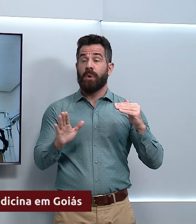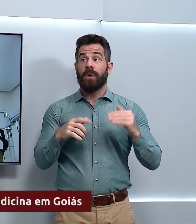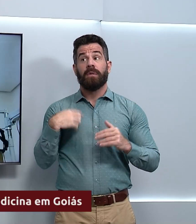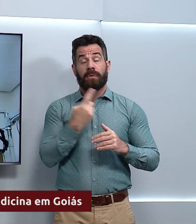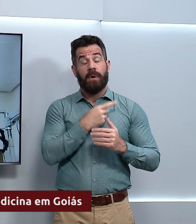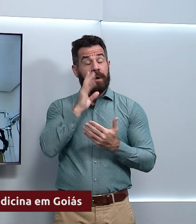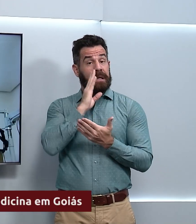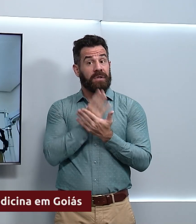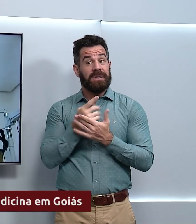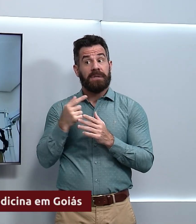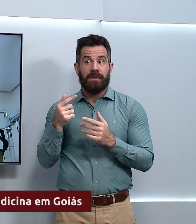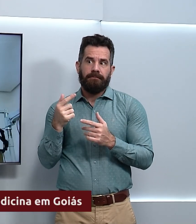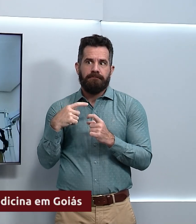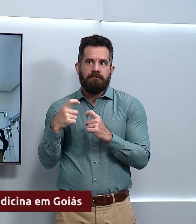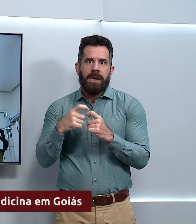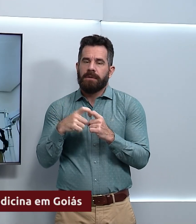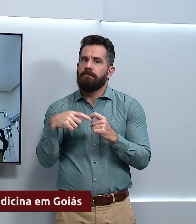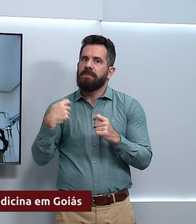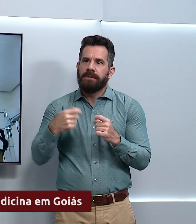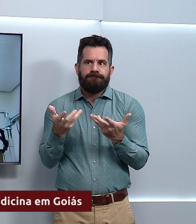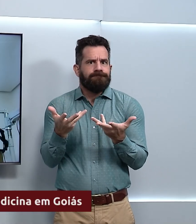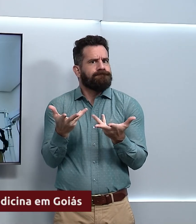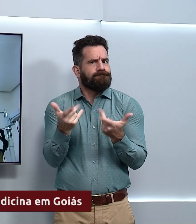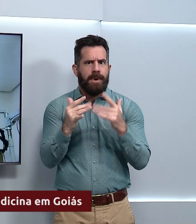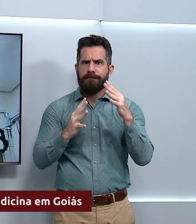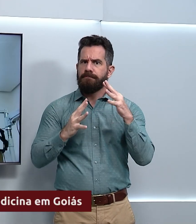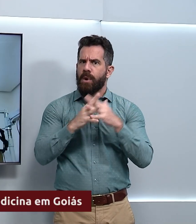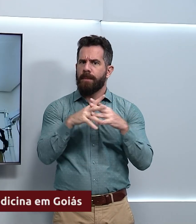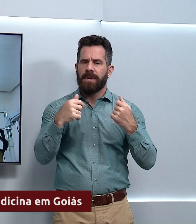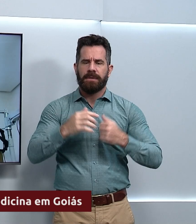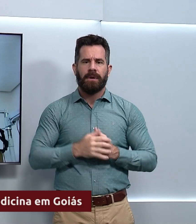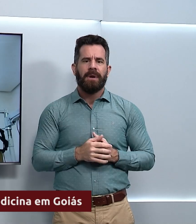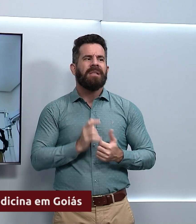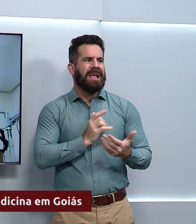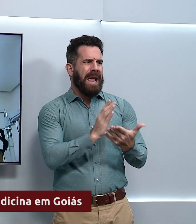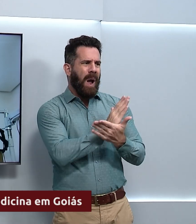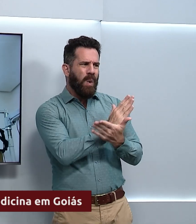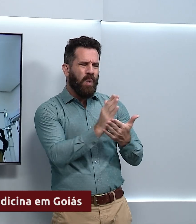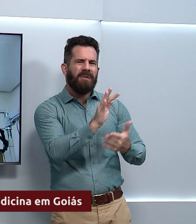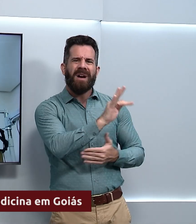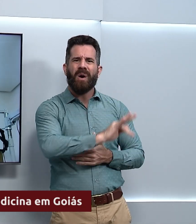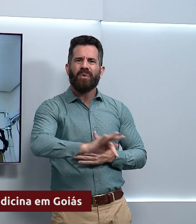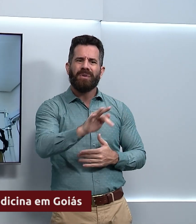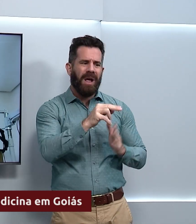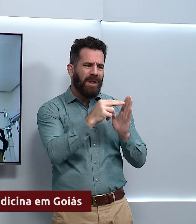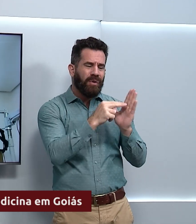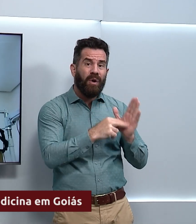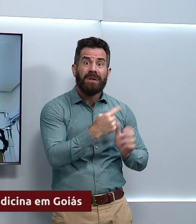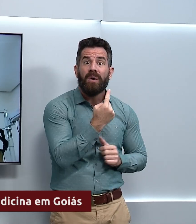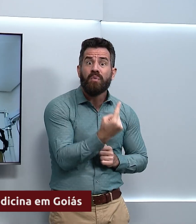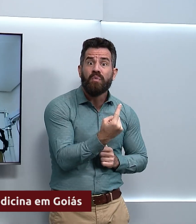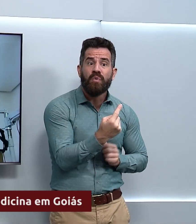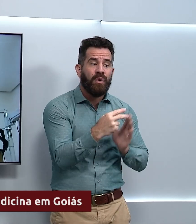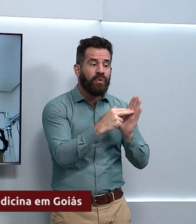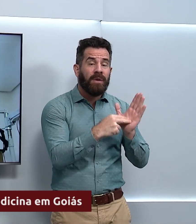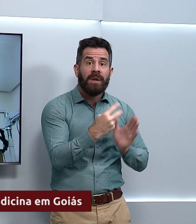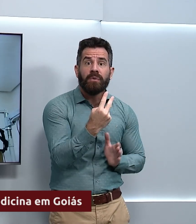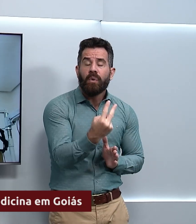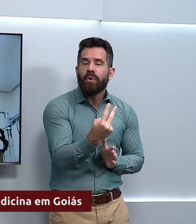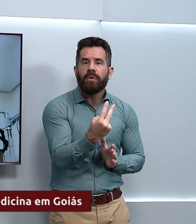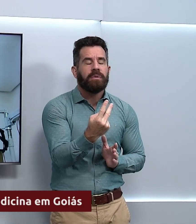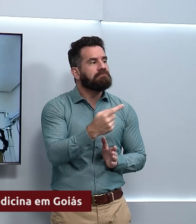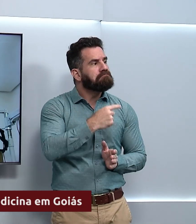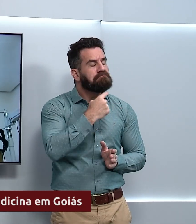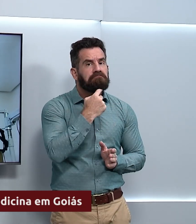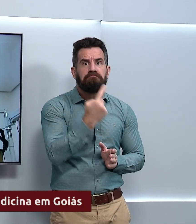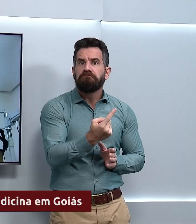toda forma, essas faculdades que têm a pontuação 1 ou pontuação 2 são insuficientes, demonstram que